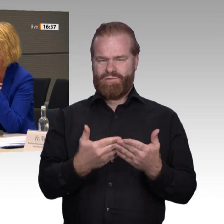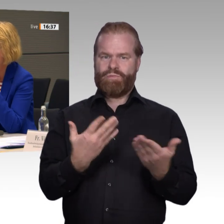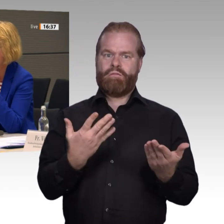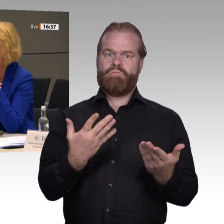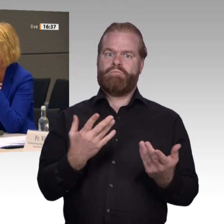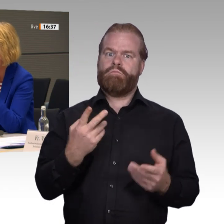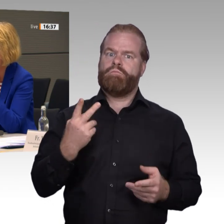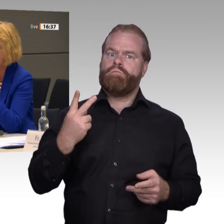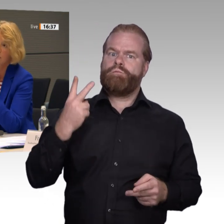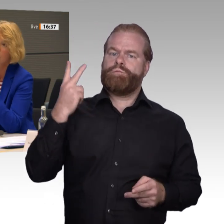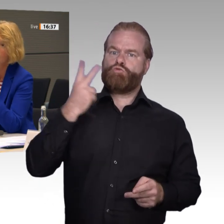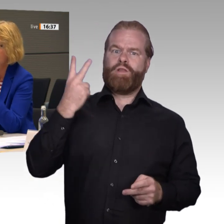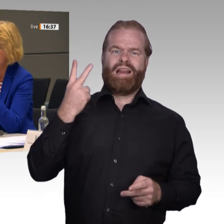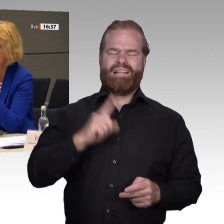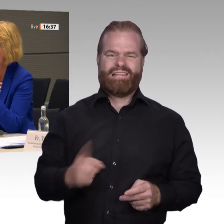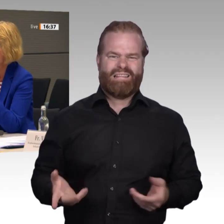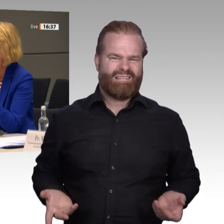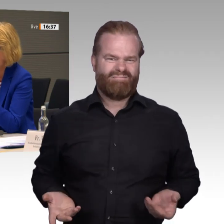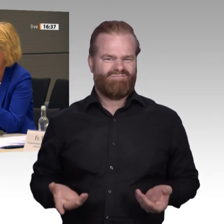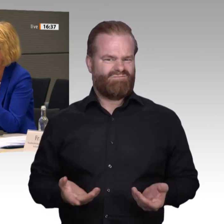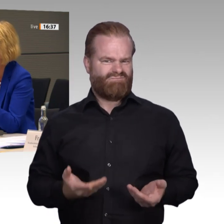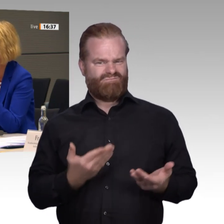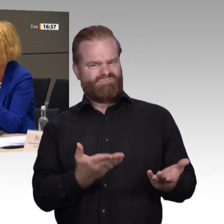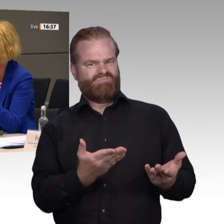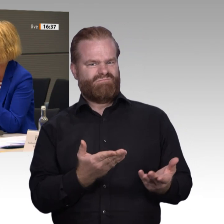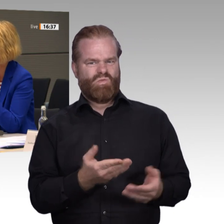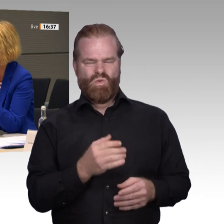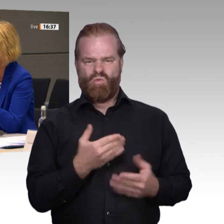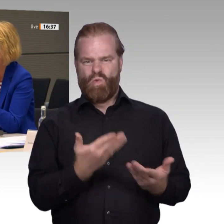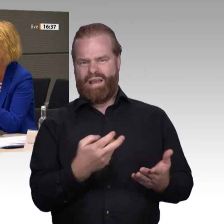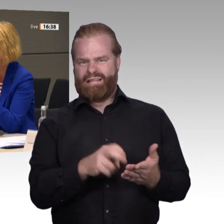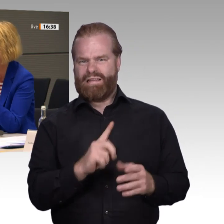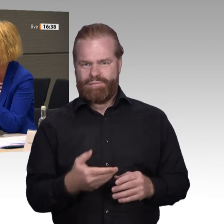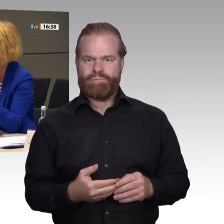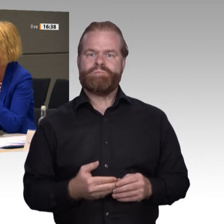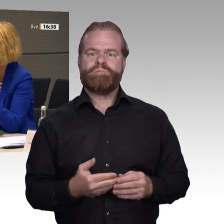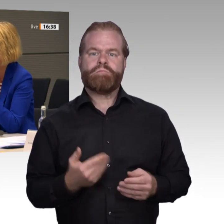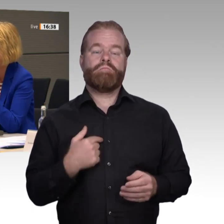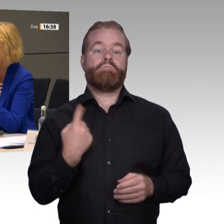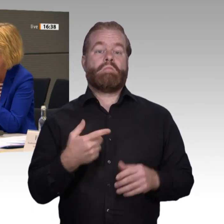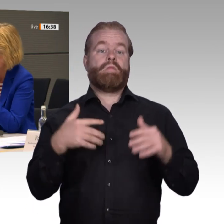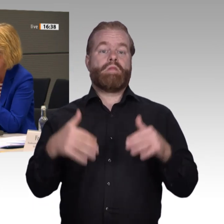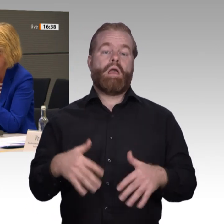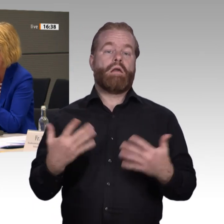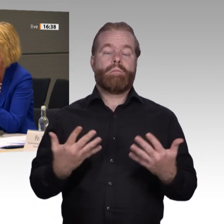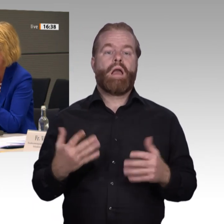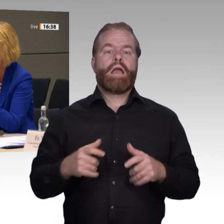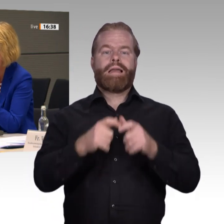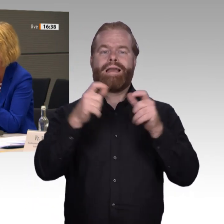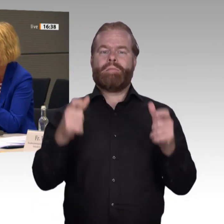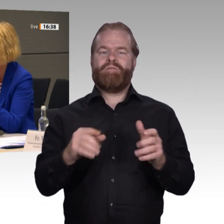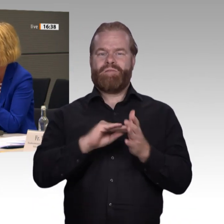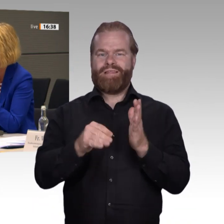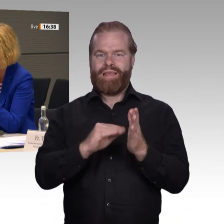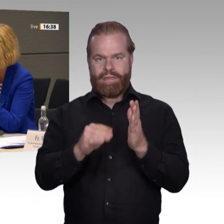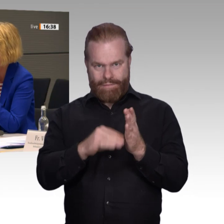sodass für die Menschen mit Behinderung sich die Lage wie so ein leistungsrechtliches Flickenteppich darstellt, sodass es davon letztendlich